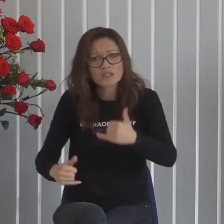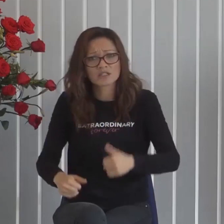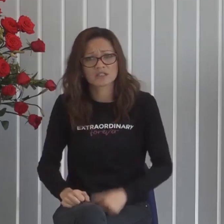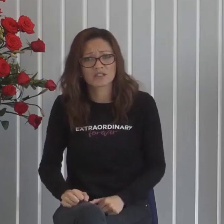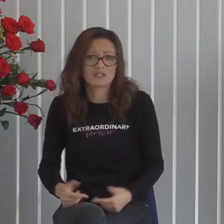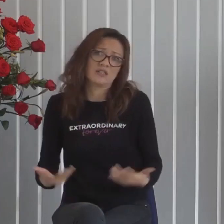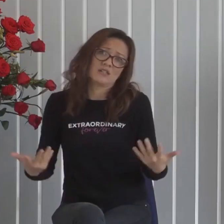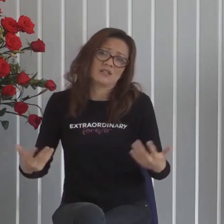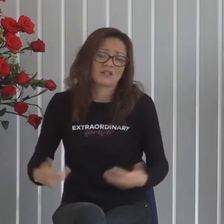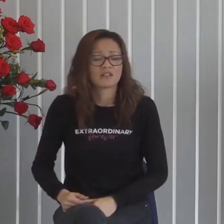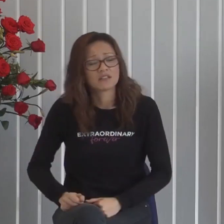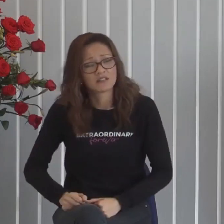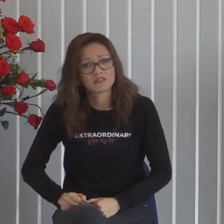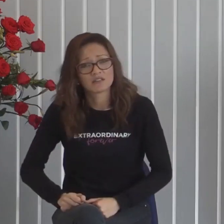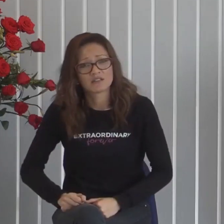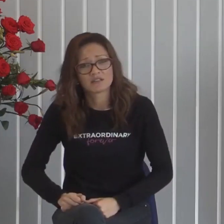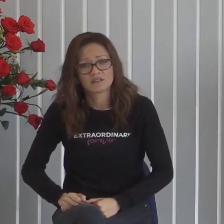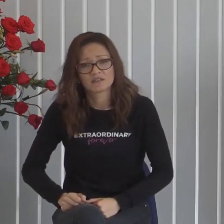mal era Apocalipsis.